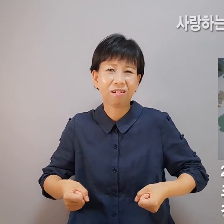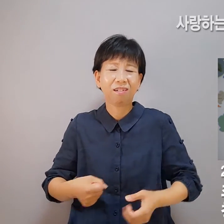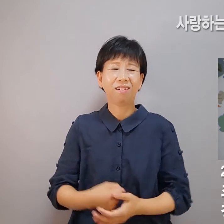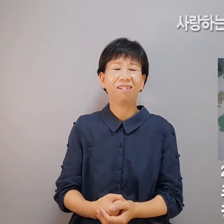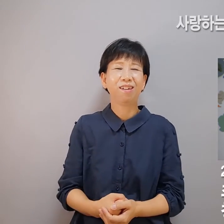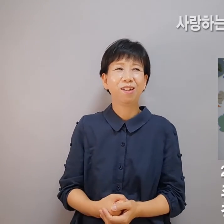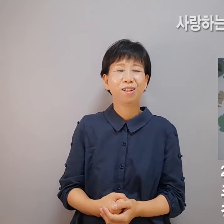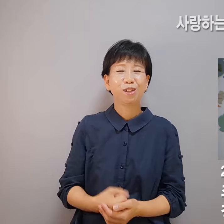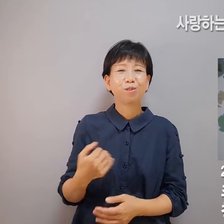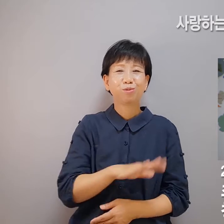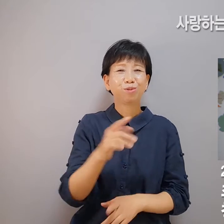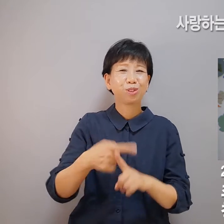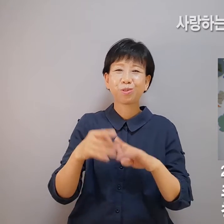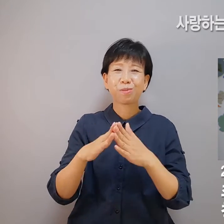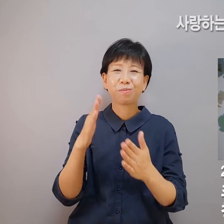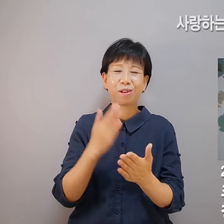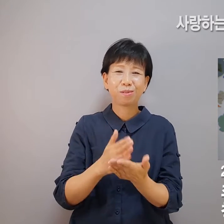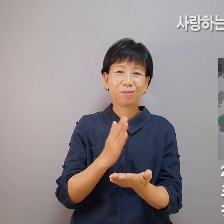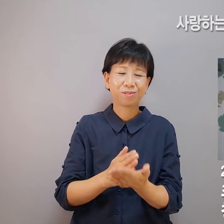네.